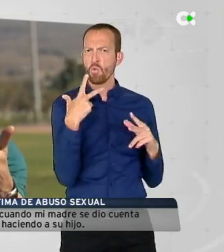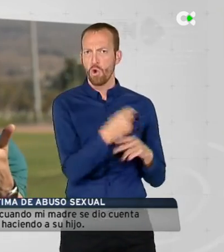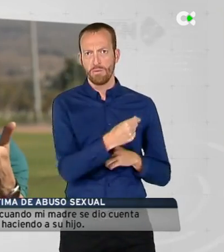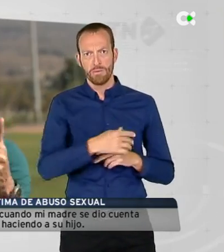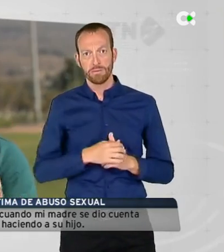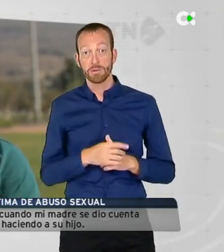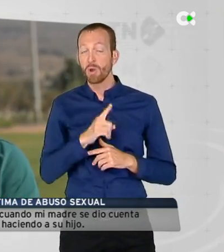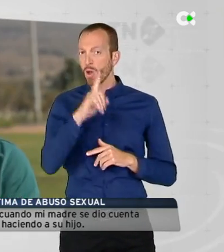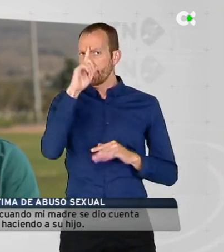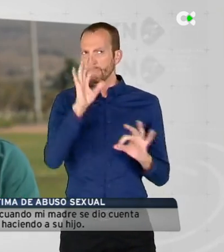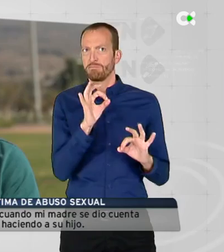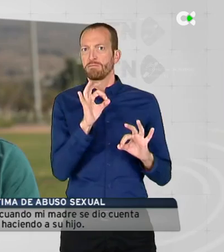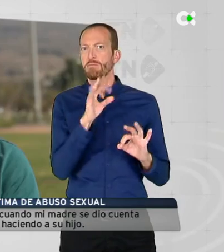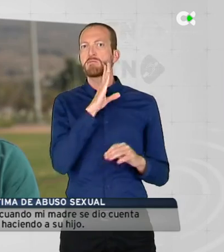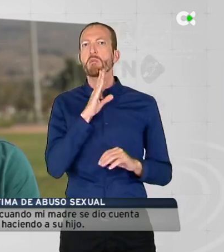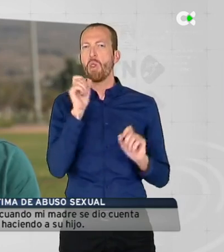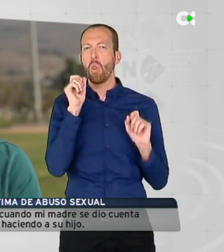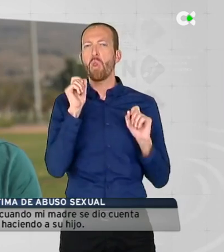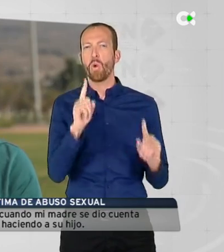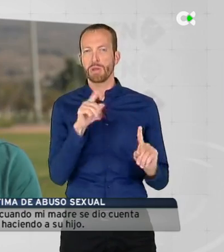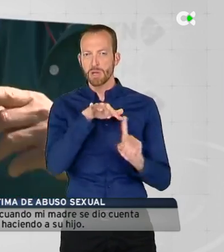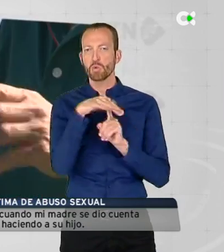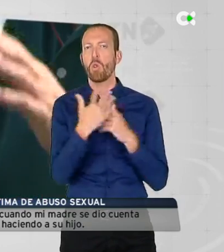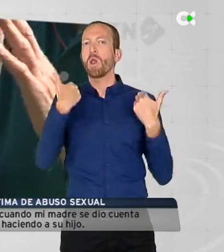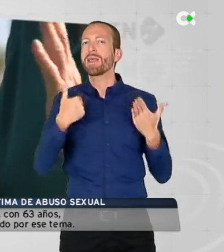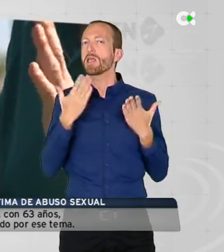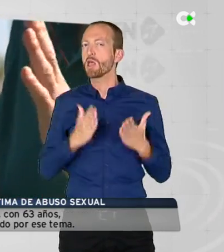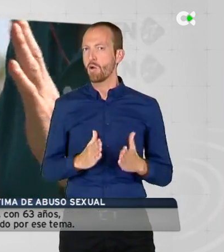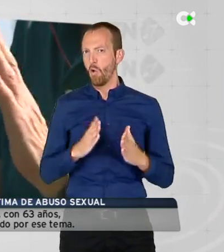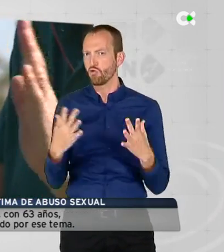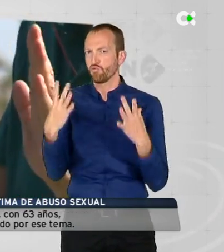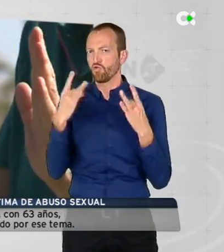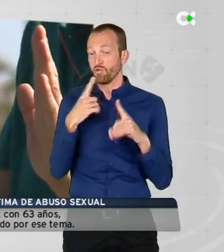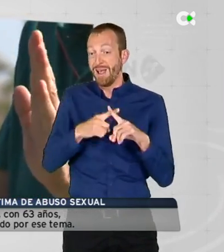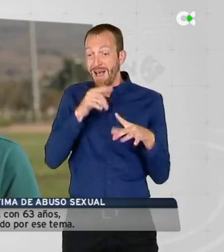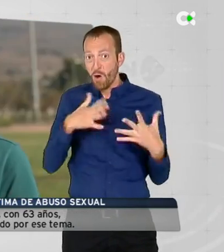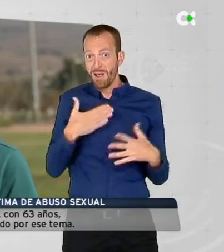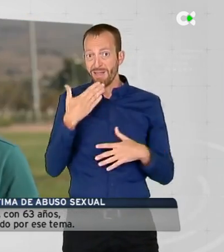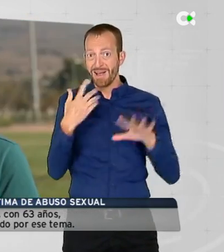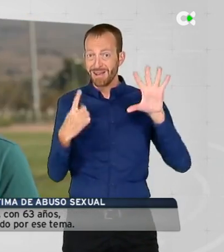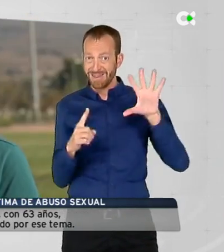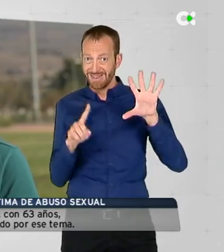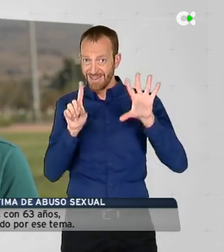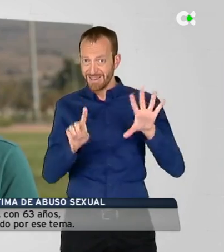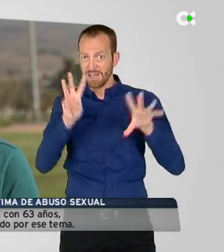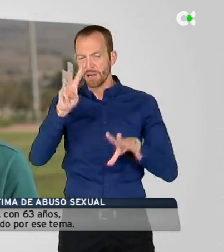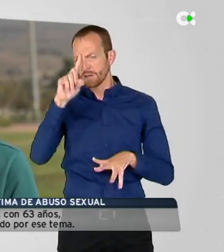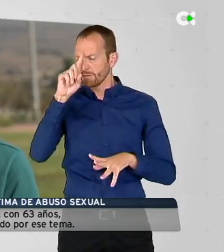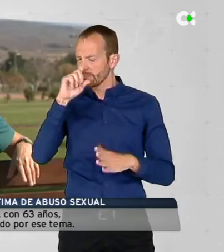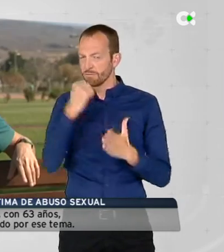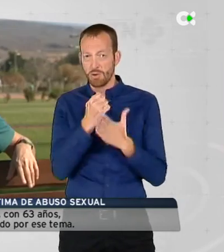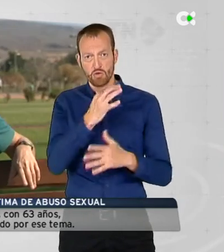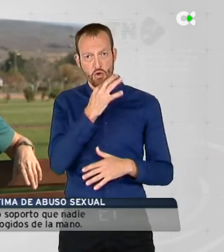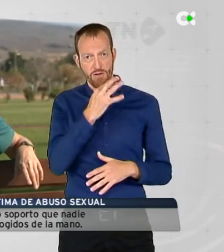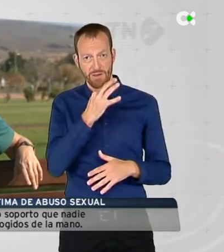momento fue cuando mi madre se dio cuenta de lo que le estaban haciendo a hijo. Y a día de hoy, con 63 años, sigo traumatizado por ese tema.